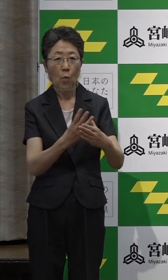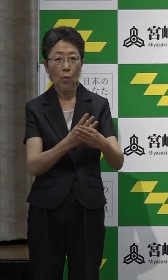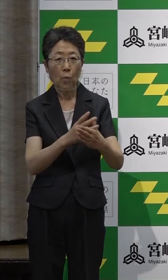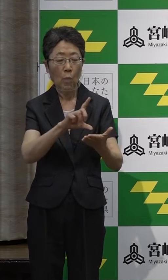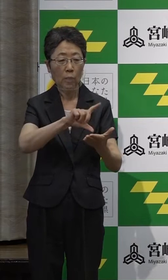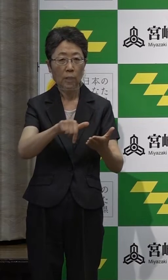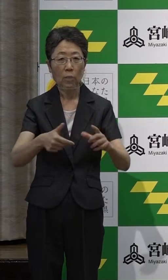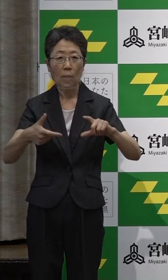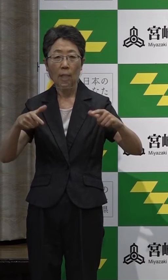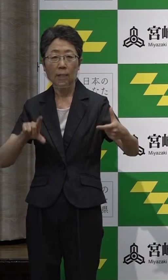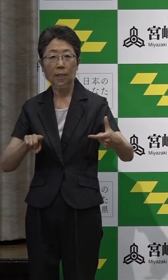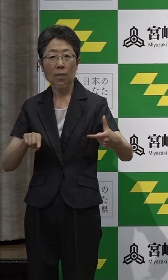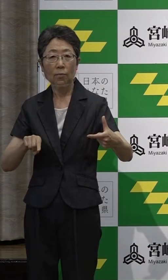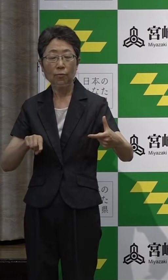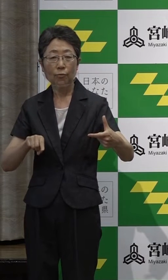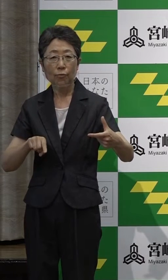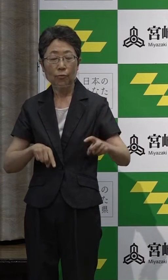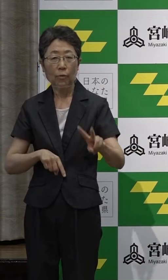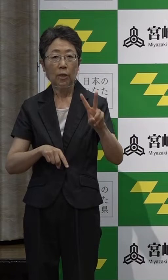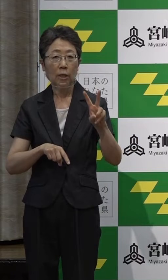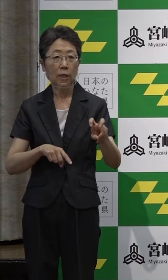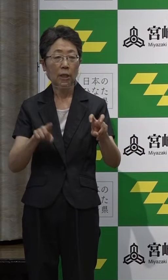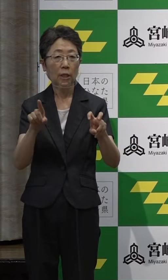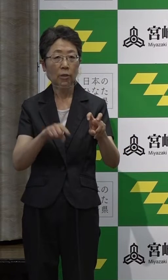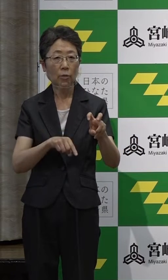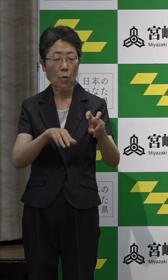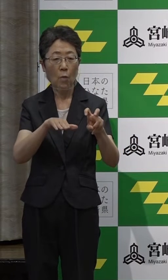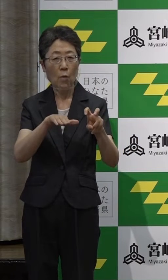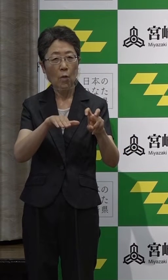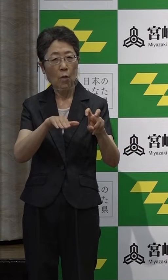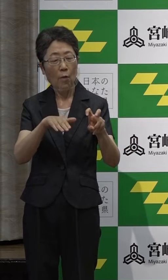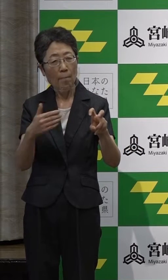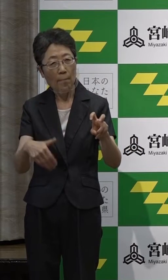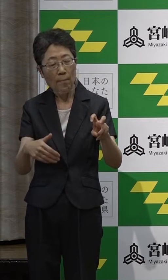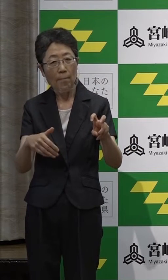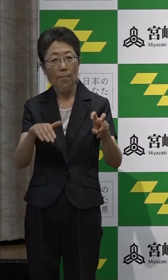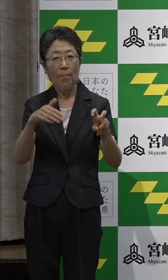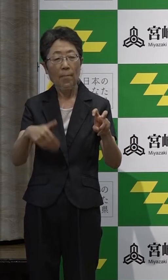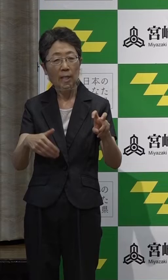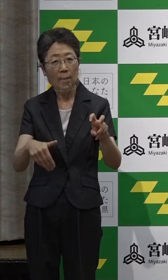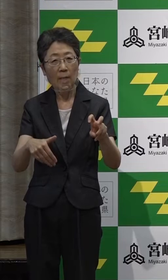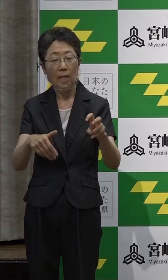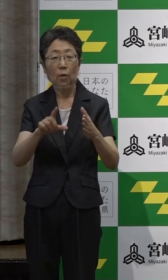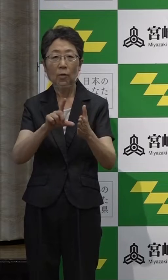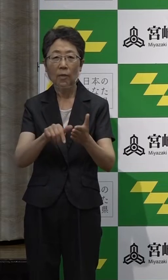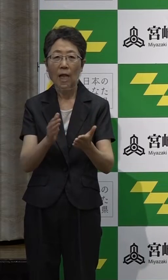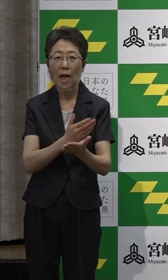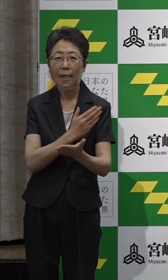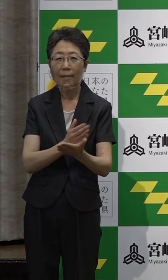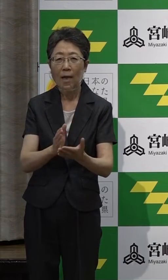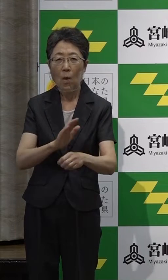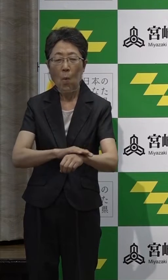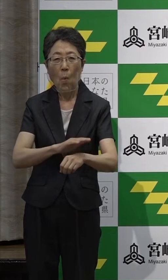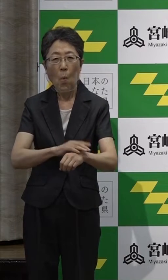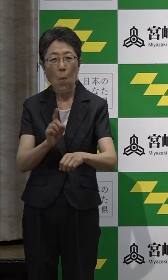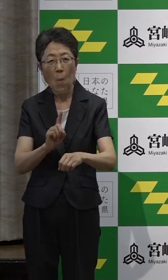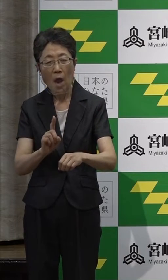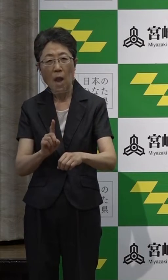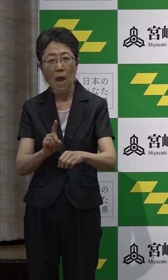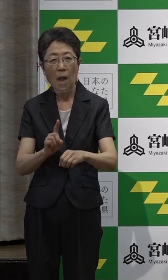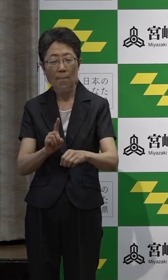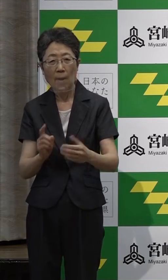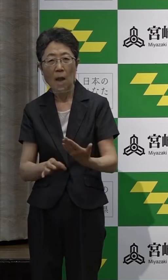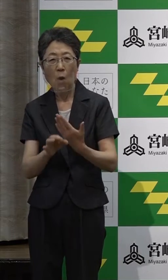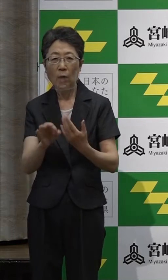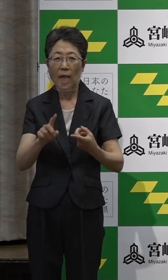まあ、微妙に20を超えない段階になった時にどういう判断をするかというのは感染者の数だとか保険適用だ